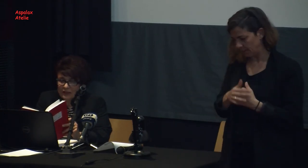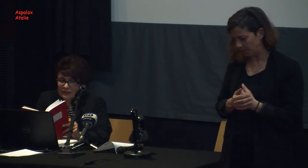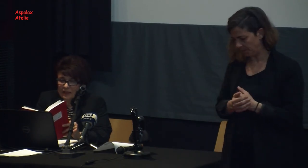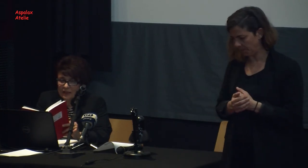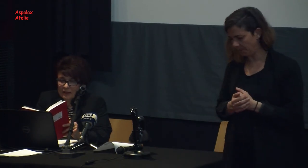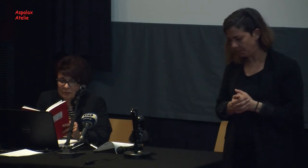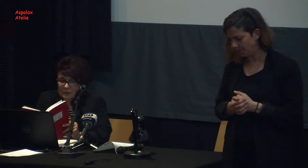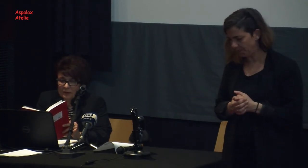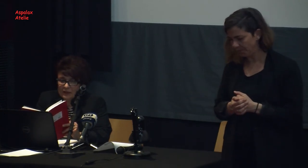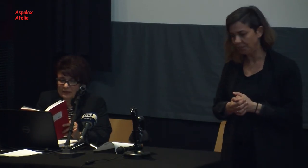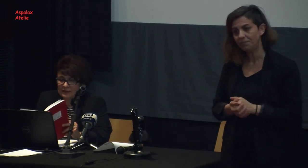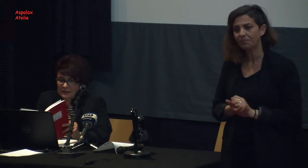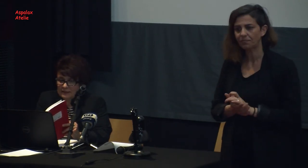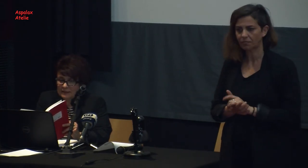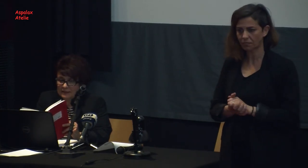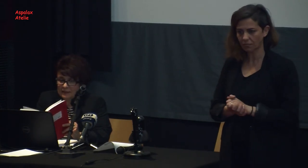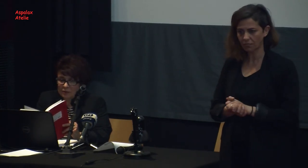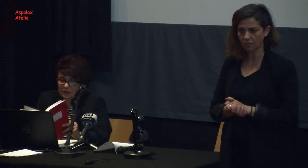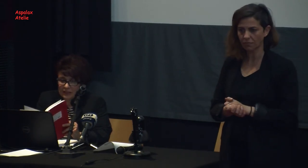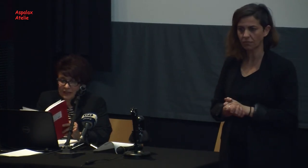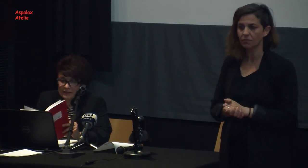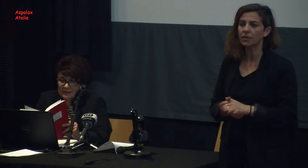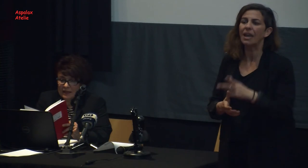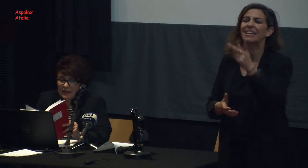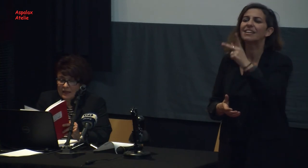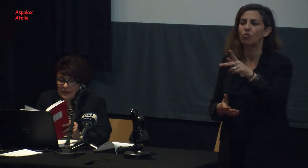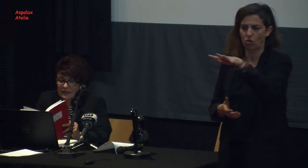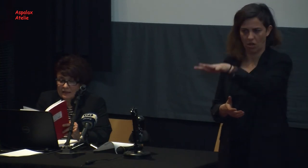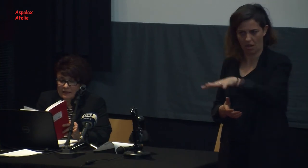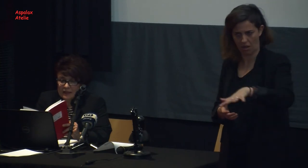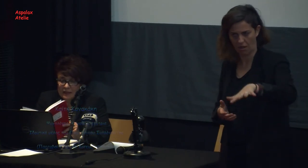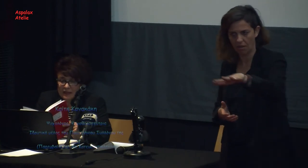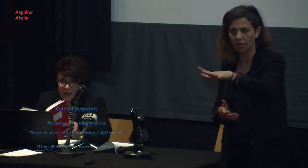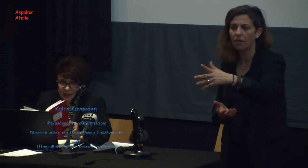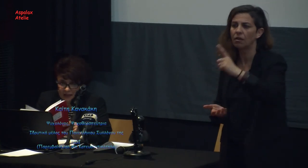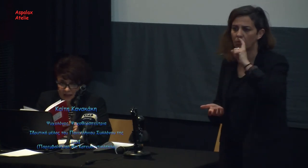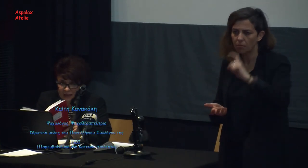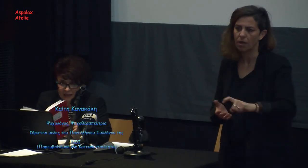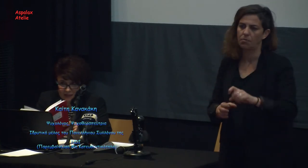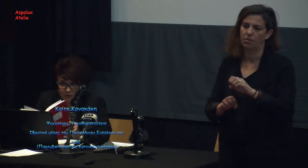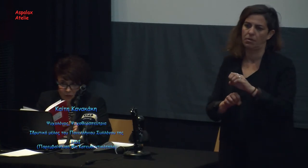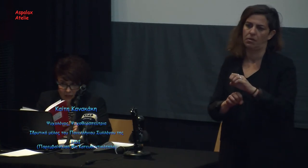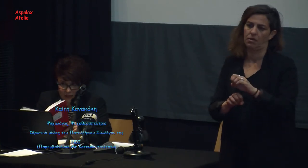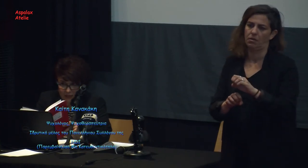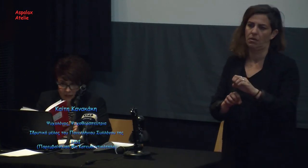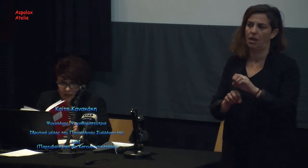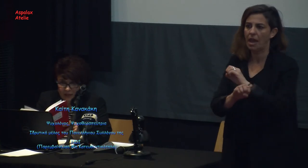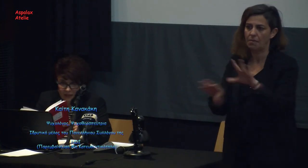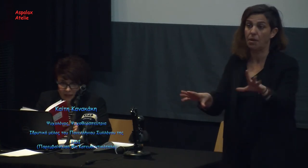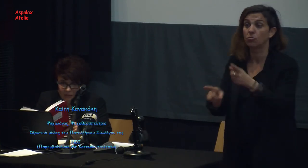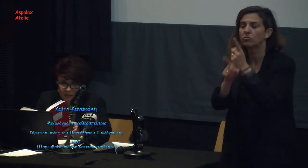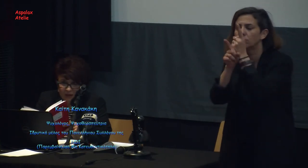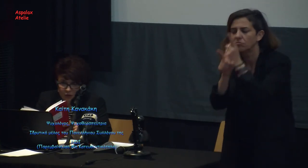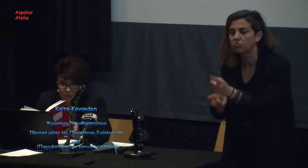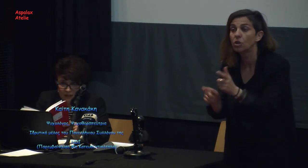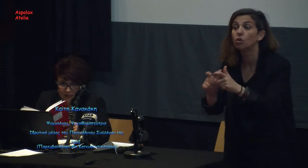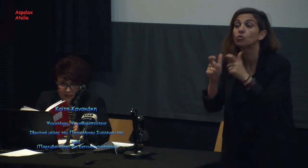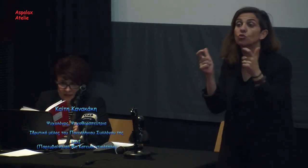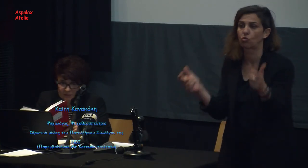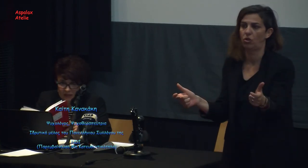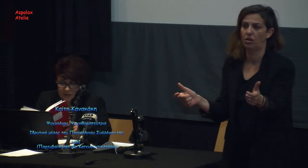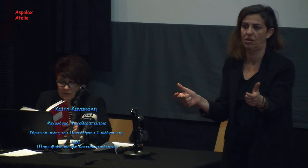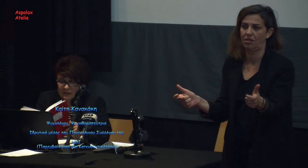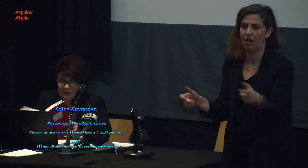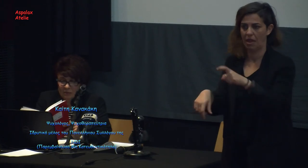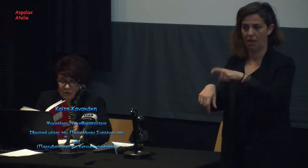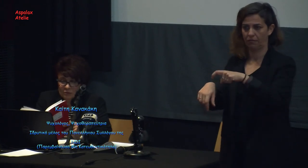σε όλα τα επίπεδα της κοινωνίας και ειδικά ιδιαίτερα στα σχολεία. Ακόμα δηλαδή